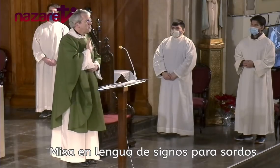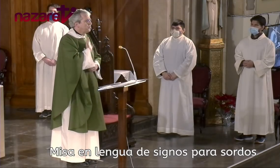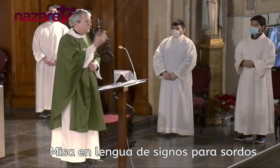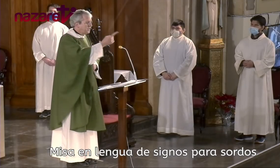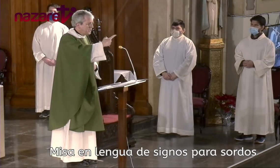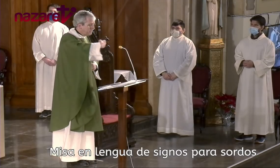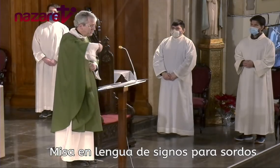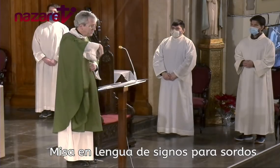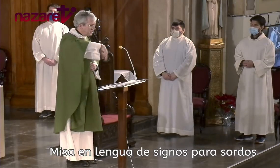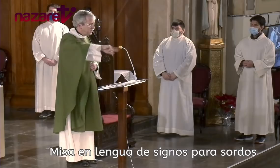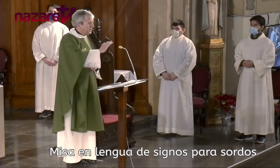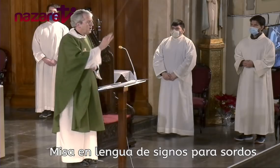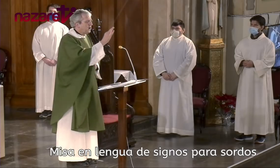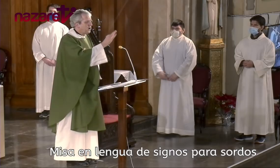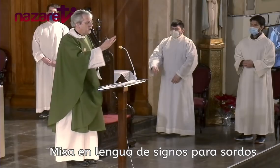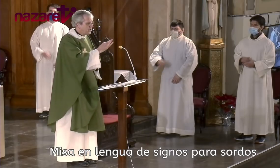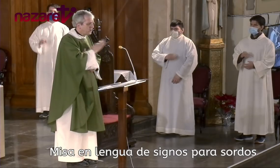Señor, ten piedad,